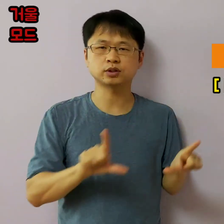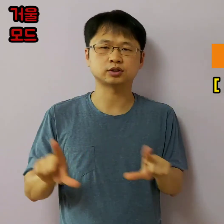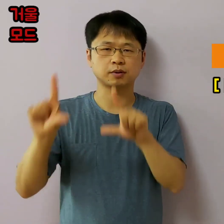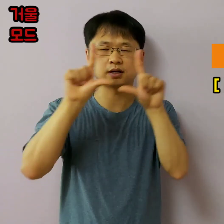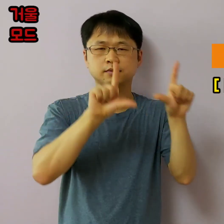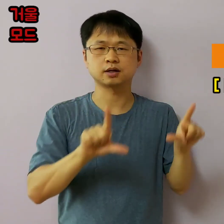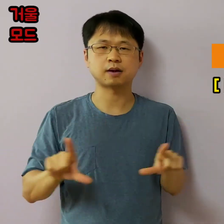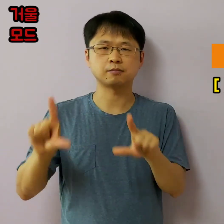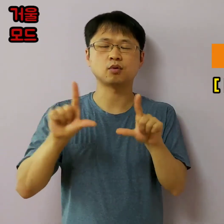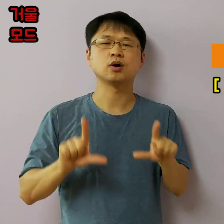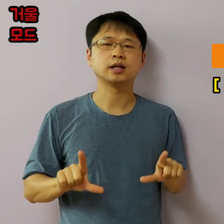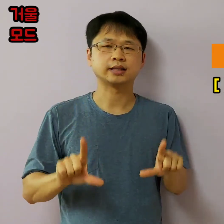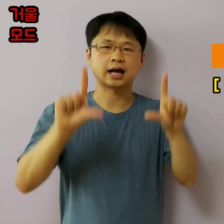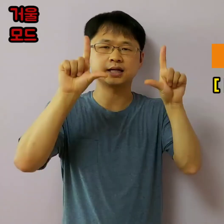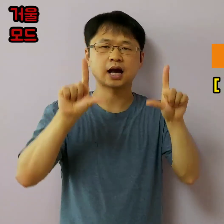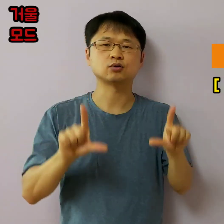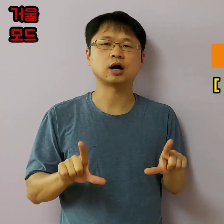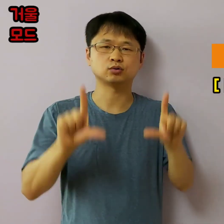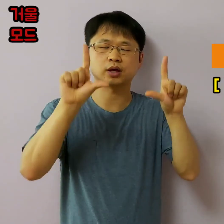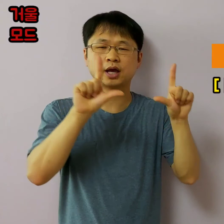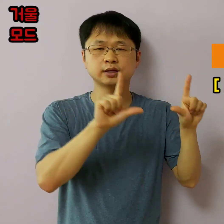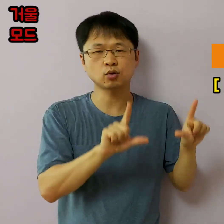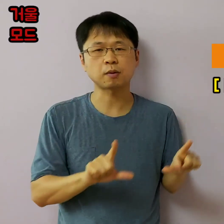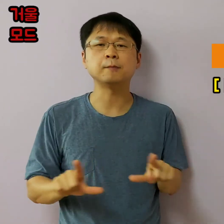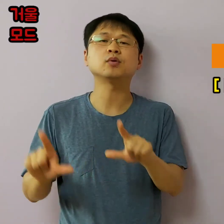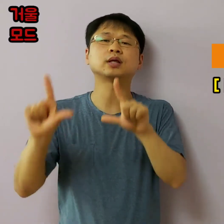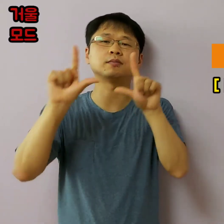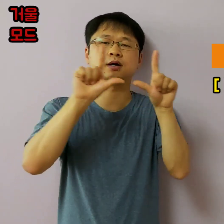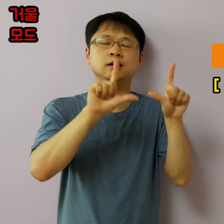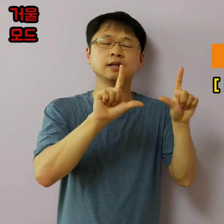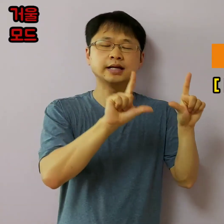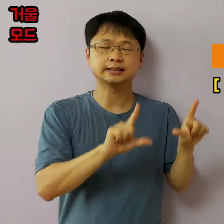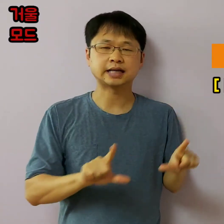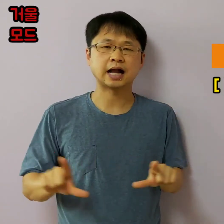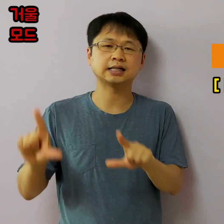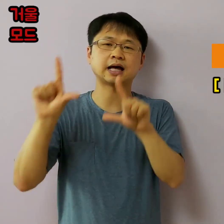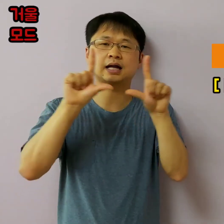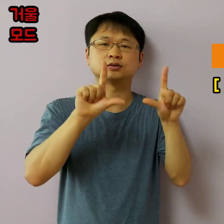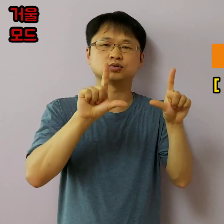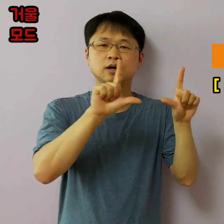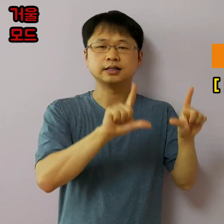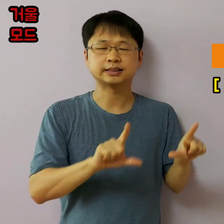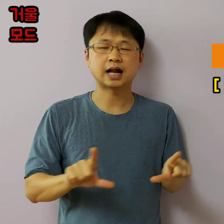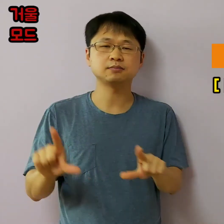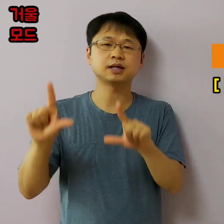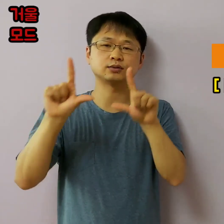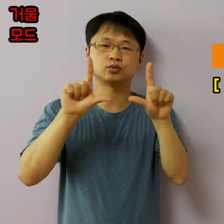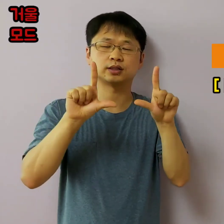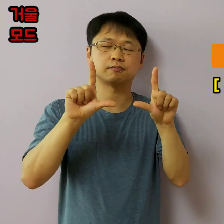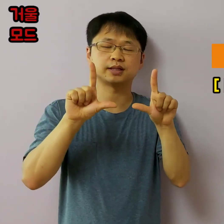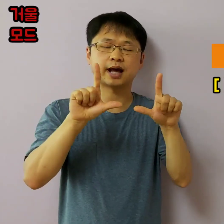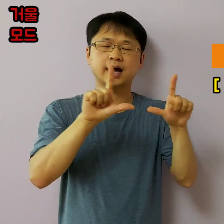반복되죠. 뱅글뱅글 반복. 날이 하루하루 계속 반복되면 살다라는 수어, 삶이라는 수어가